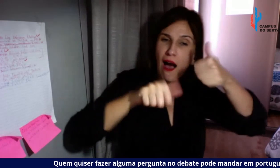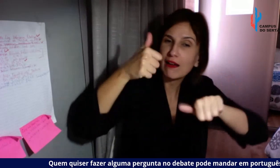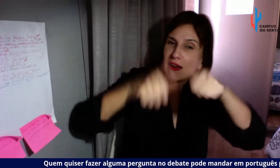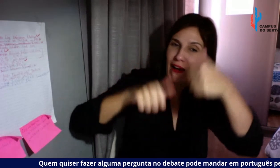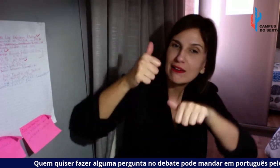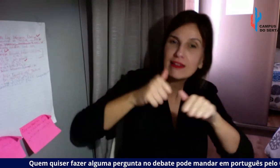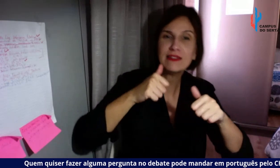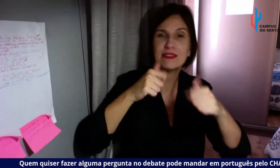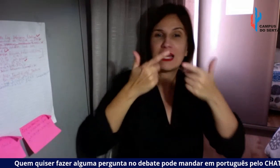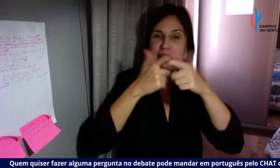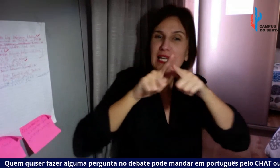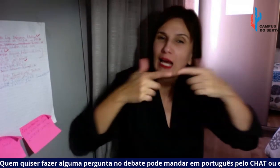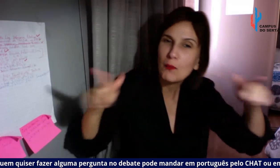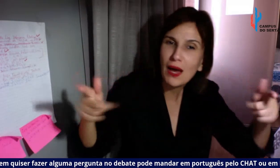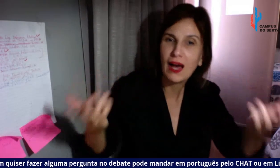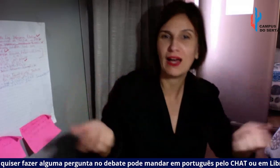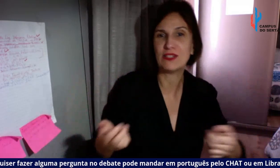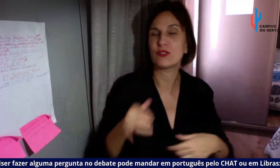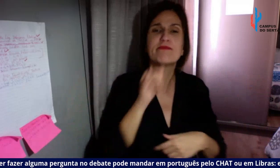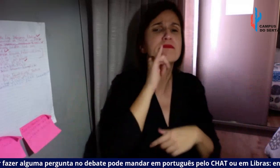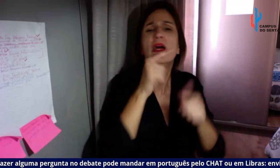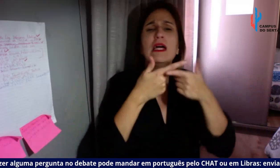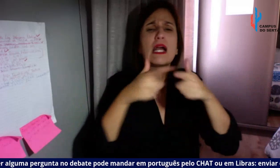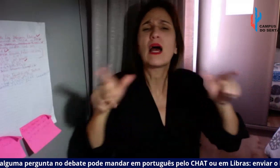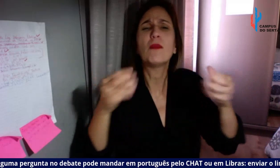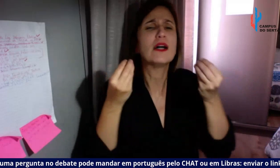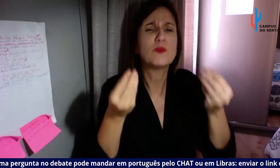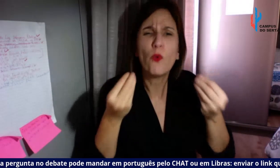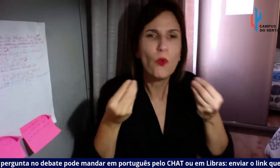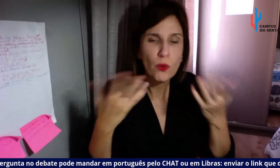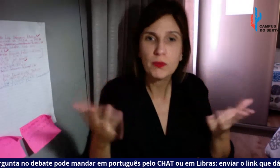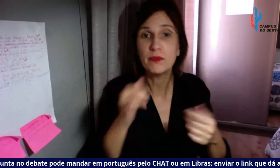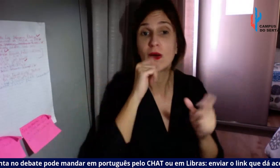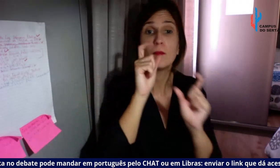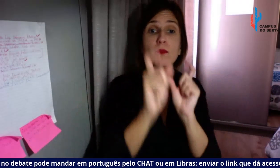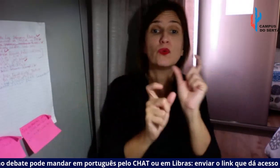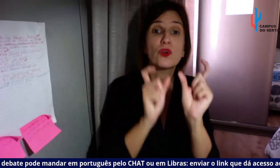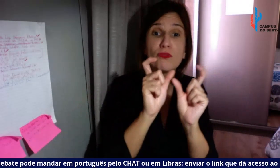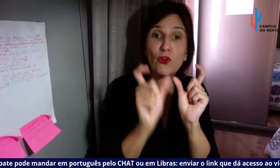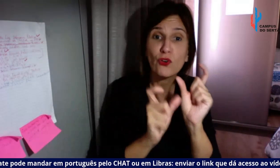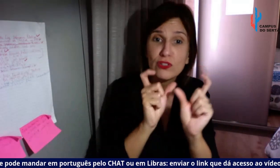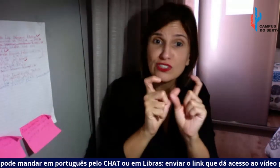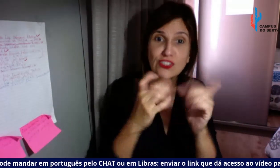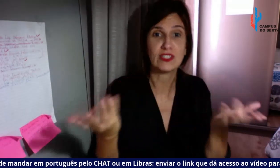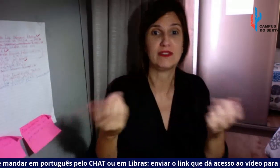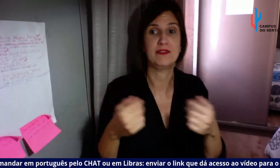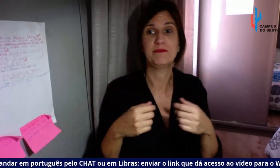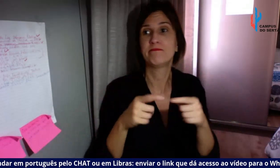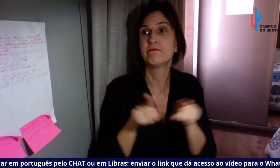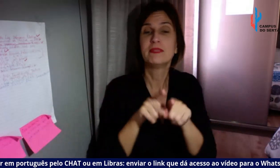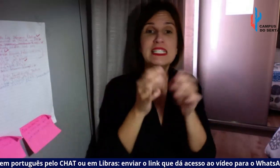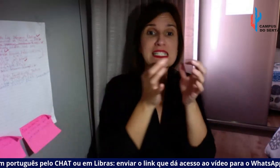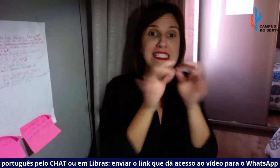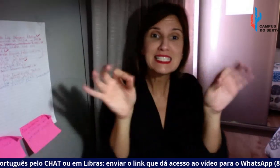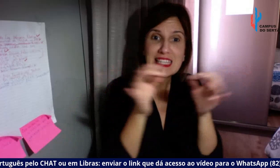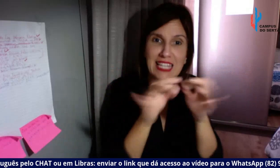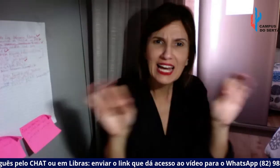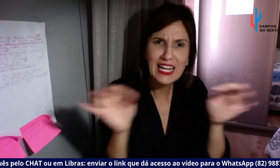poesias, antologias à arte, o trabalho com a gramática, o